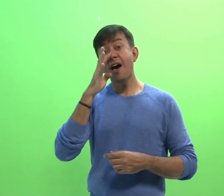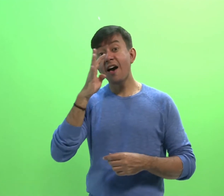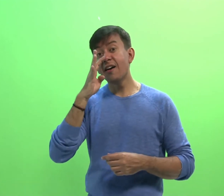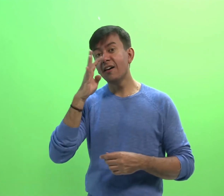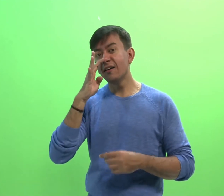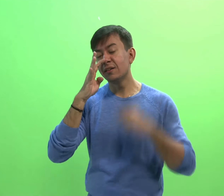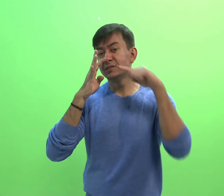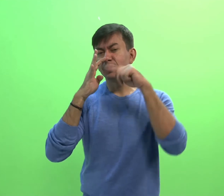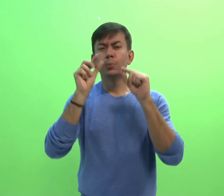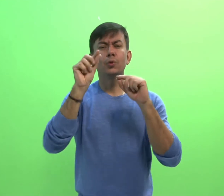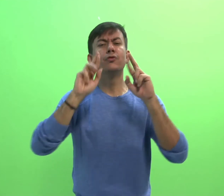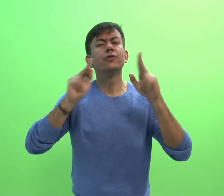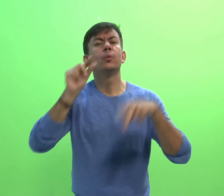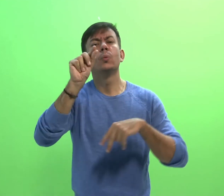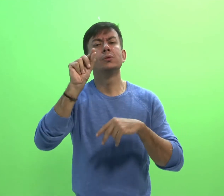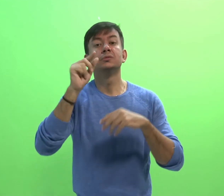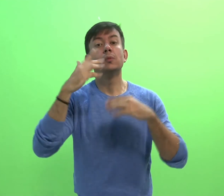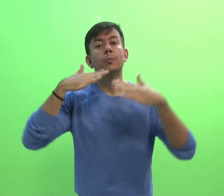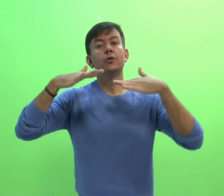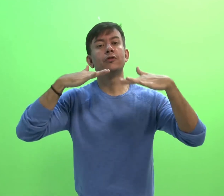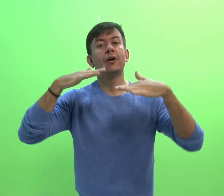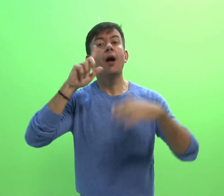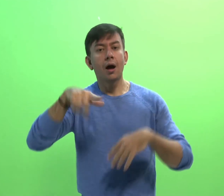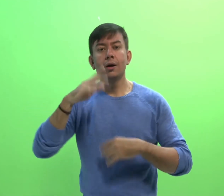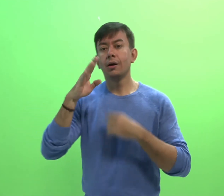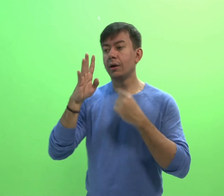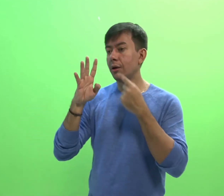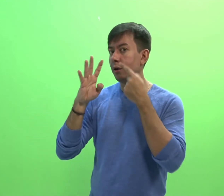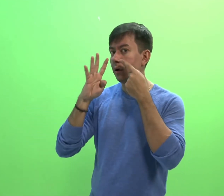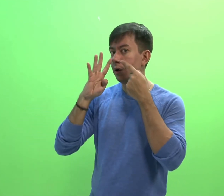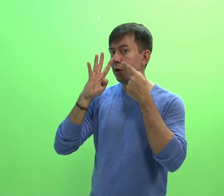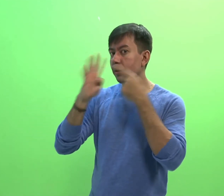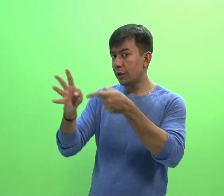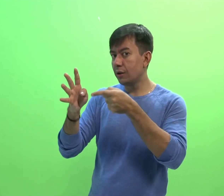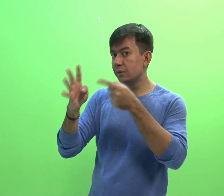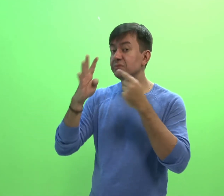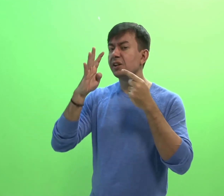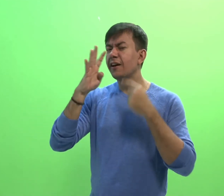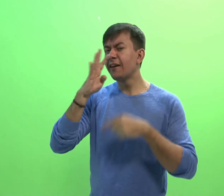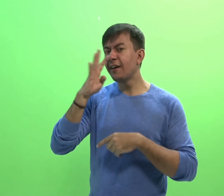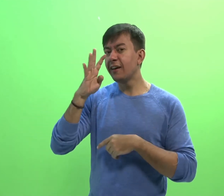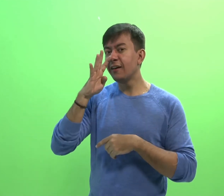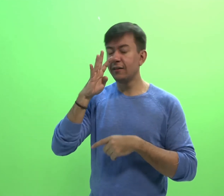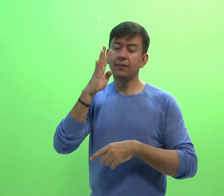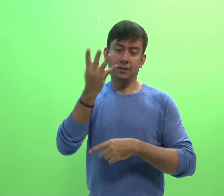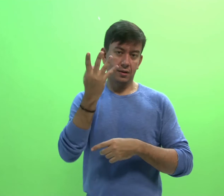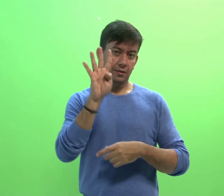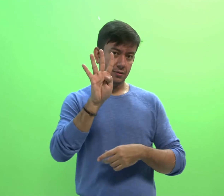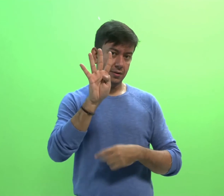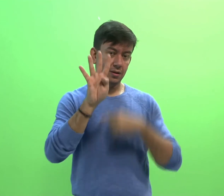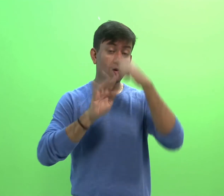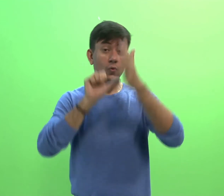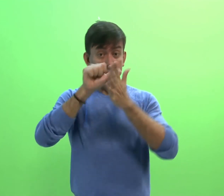admirado. Viram a diferença? Somente o movimento. Acusar para frente é admirar, tocando o